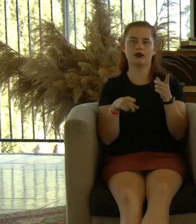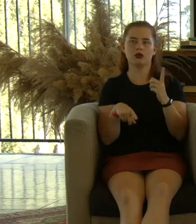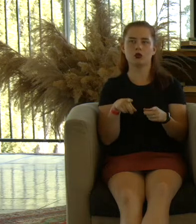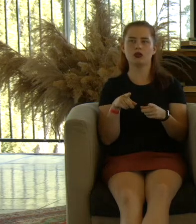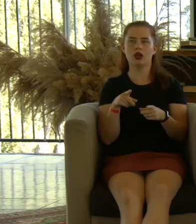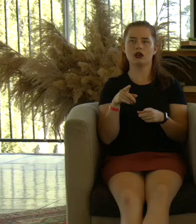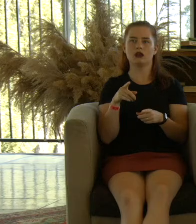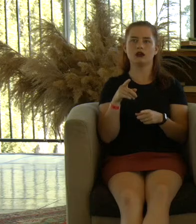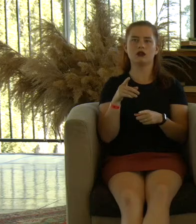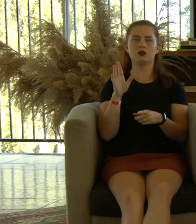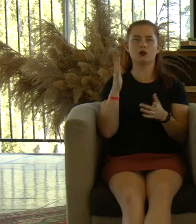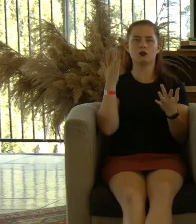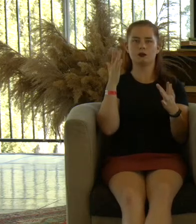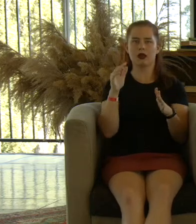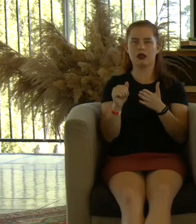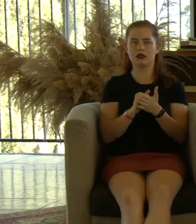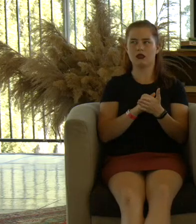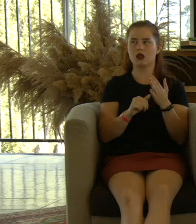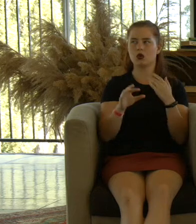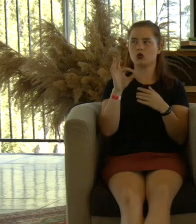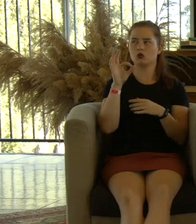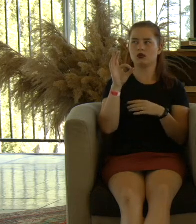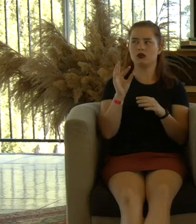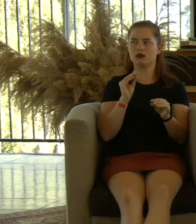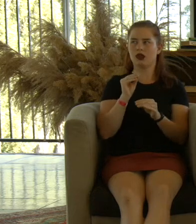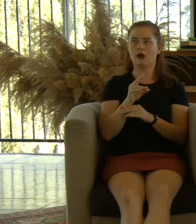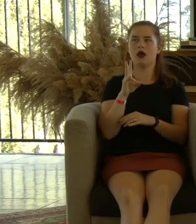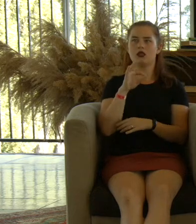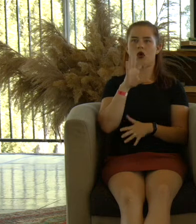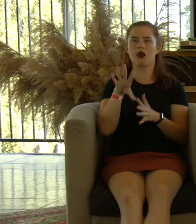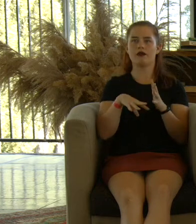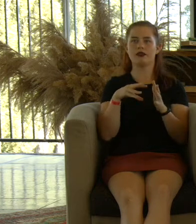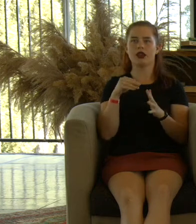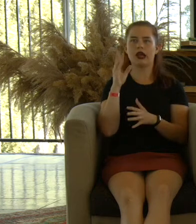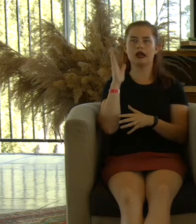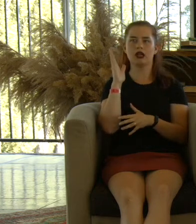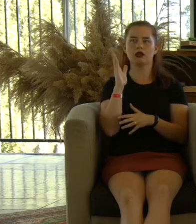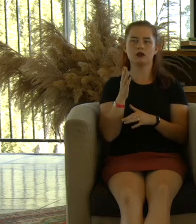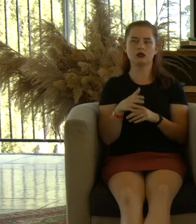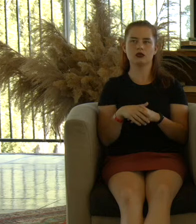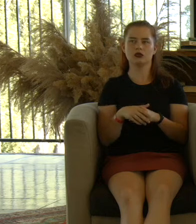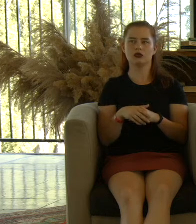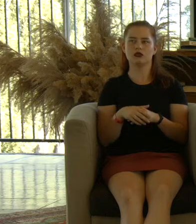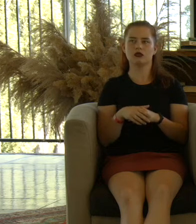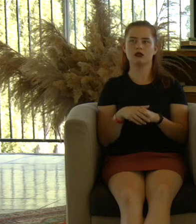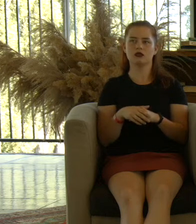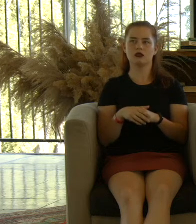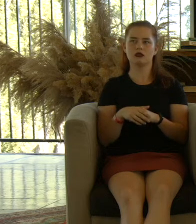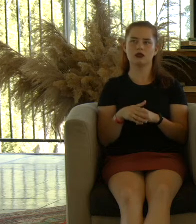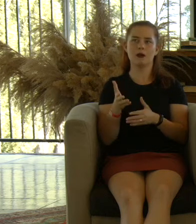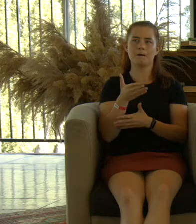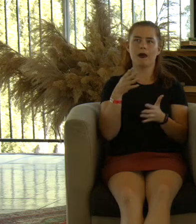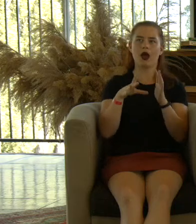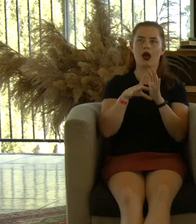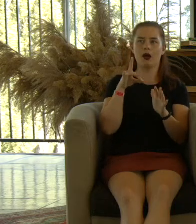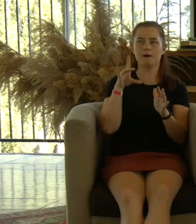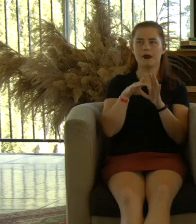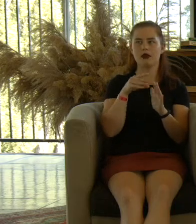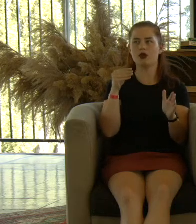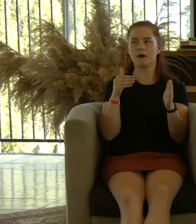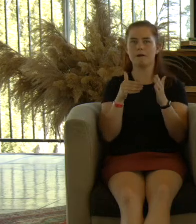делать спонтанную ферментацию, ноль добавок, но виноград будет такой, скажем так, мы отберем максимально честный, но